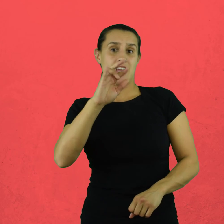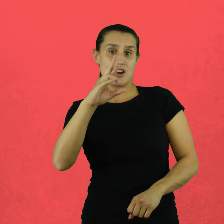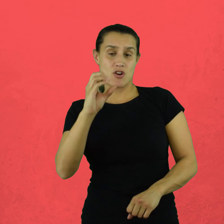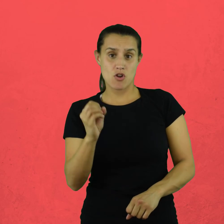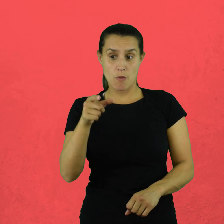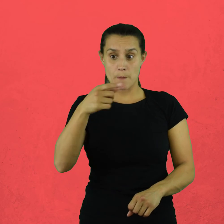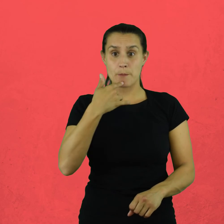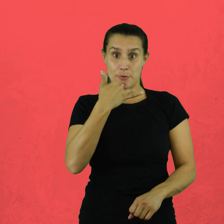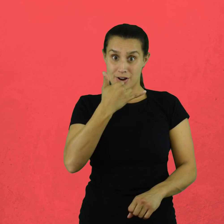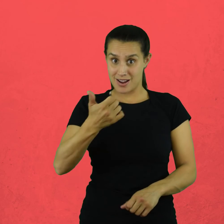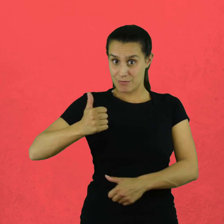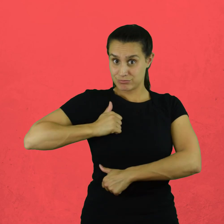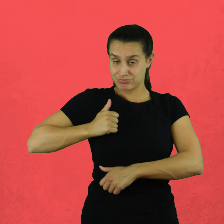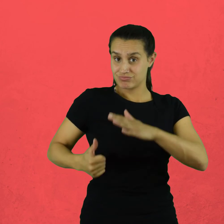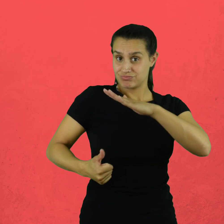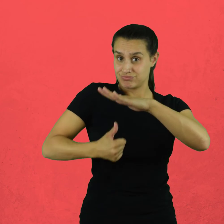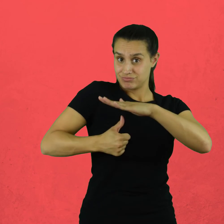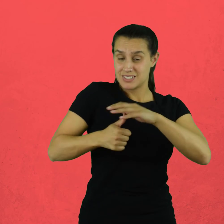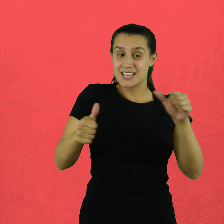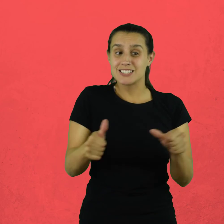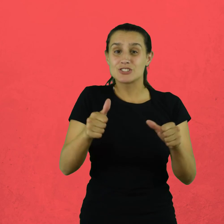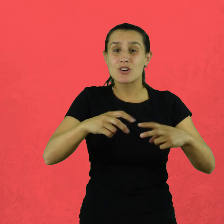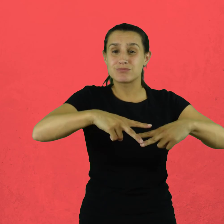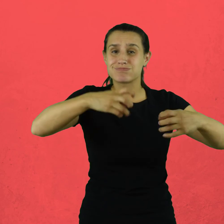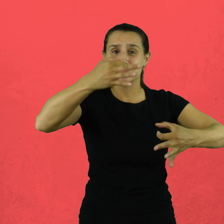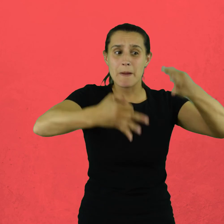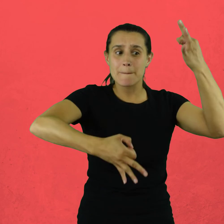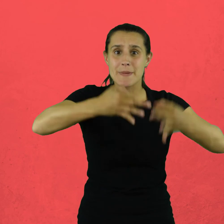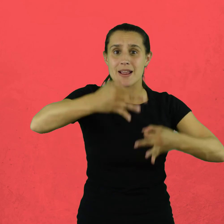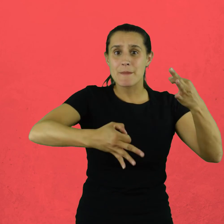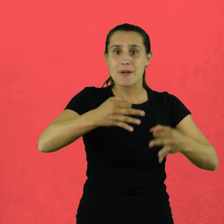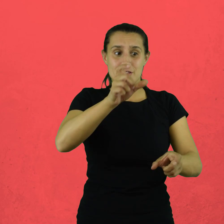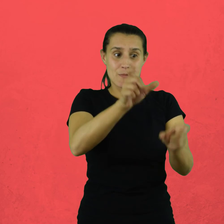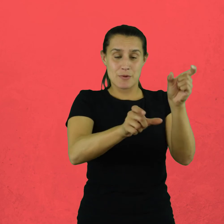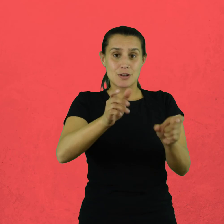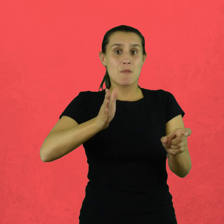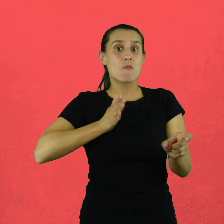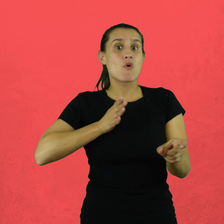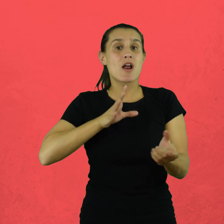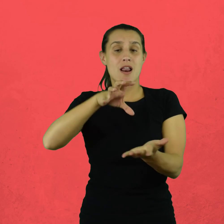Ischis Chairou, que dirigió experimentos con seres humanos con prisioneros en Machuco.